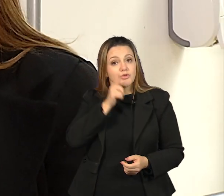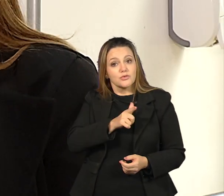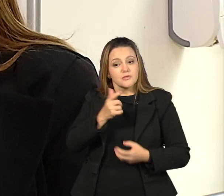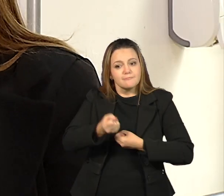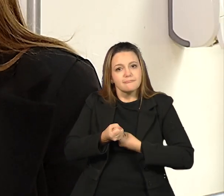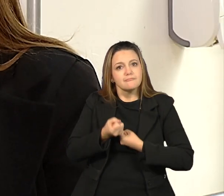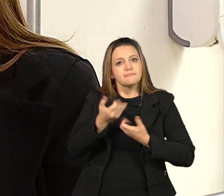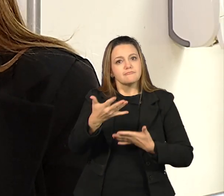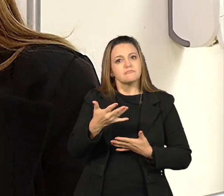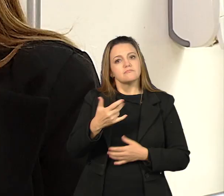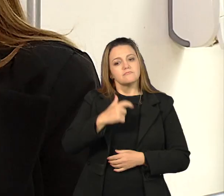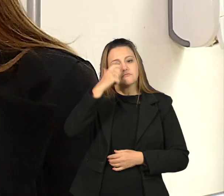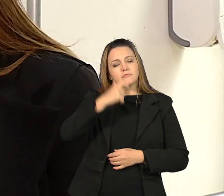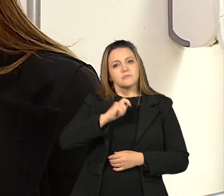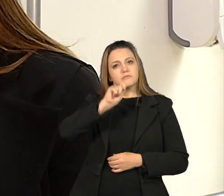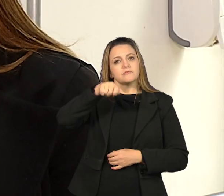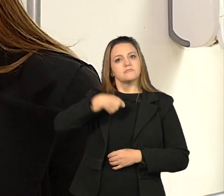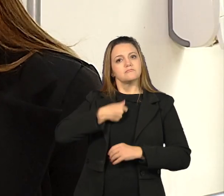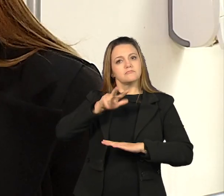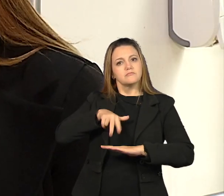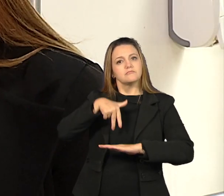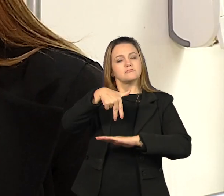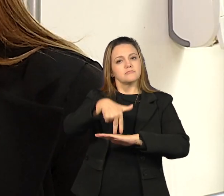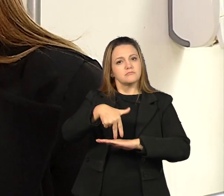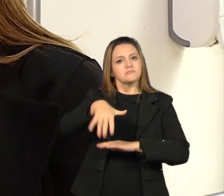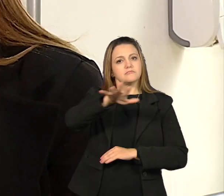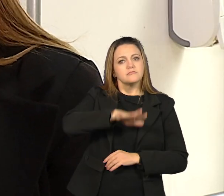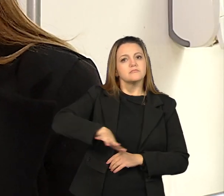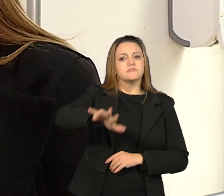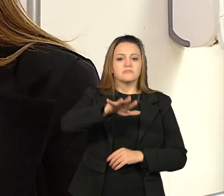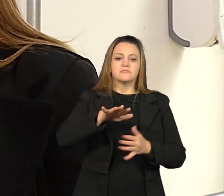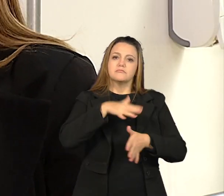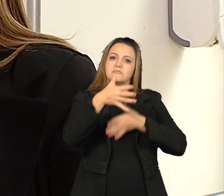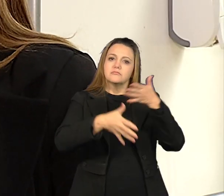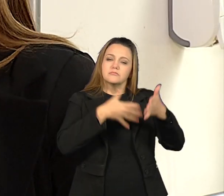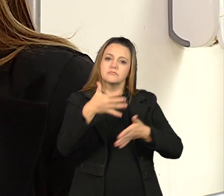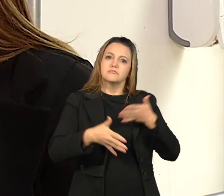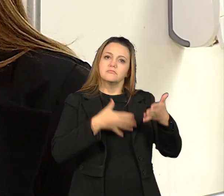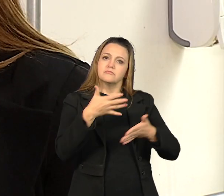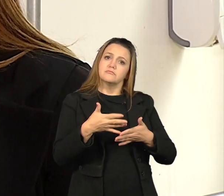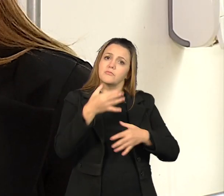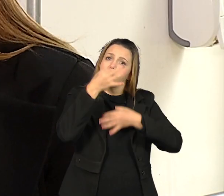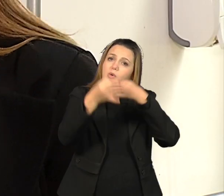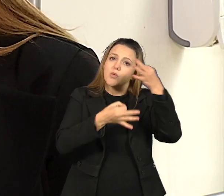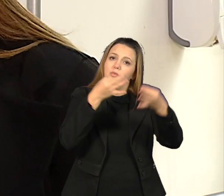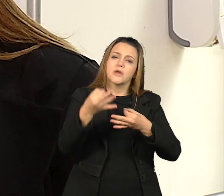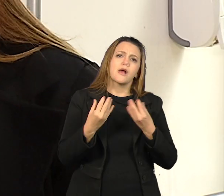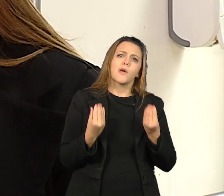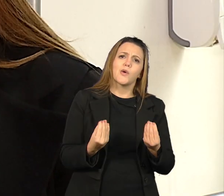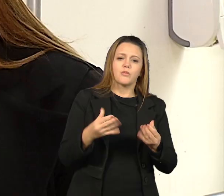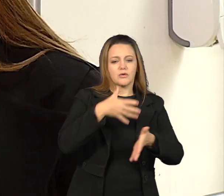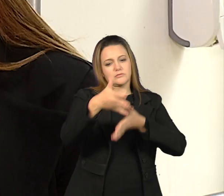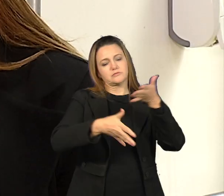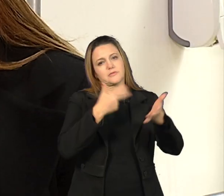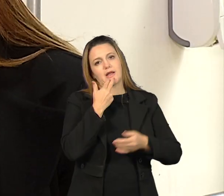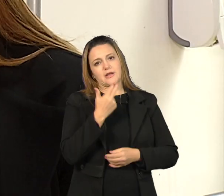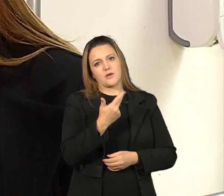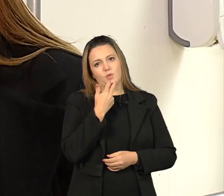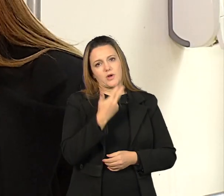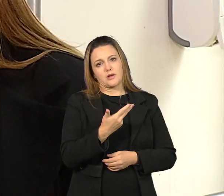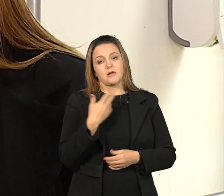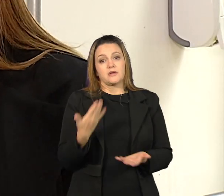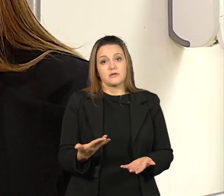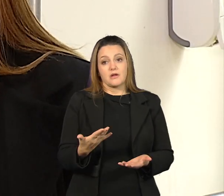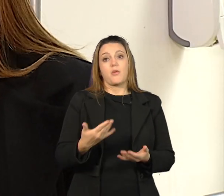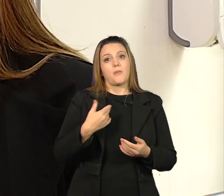consegue expressar, ser e significar sendo alguém na vida, dar a nossa opinião por meio da língua.